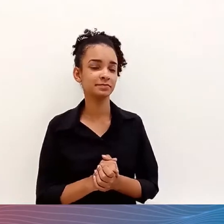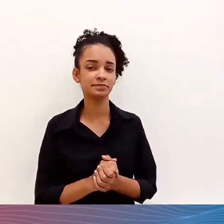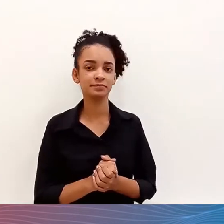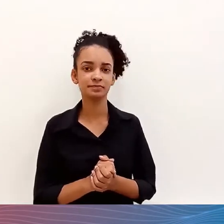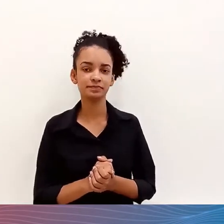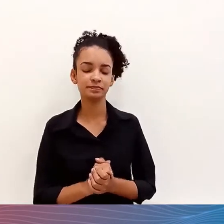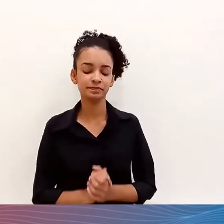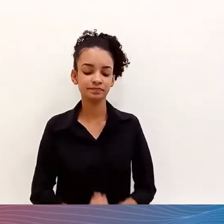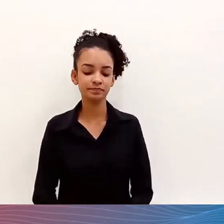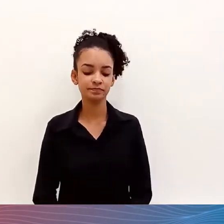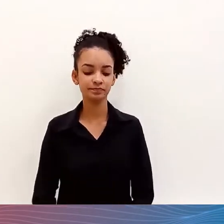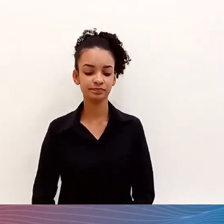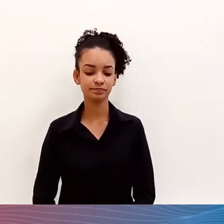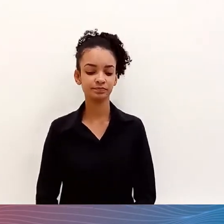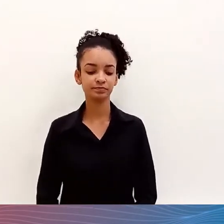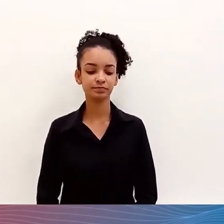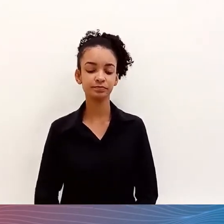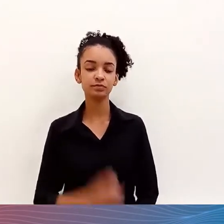João 6,